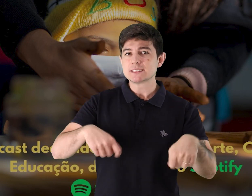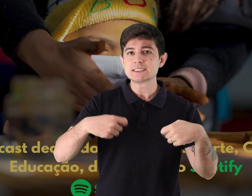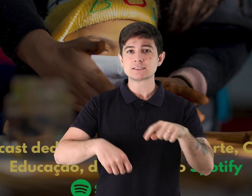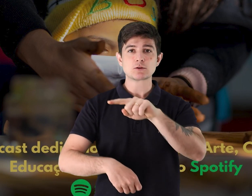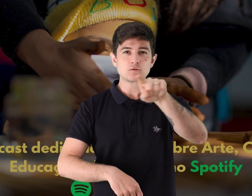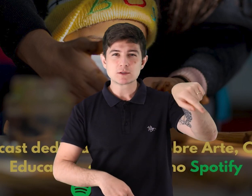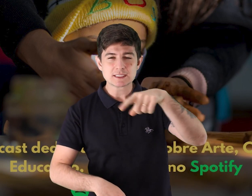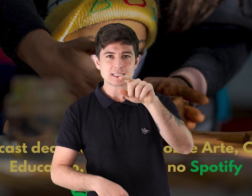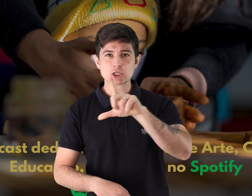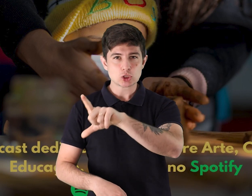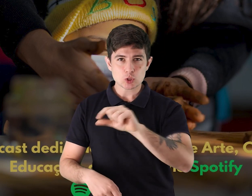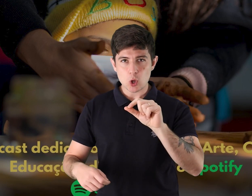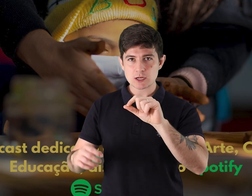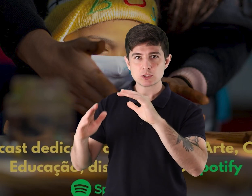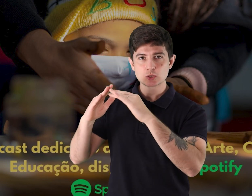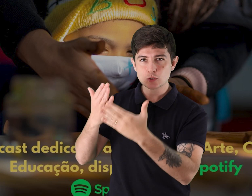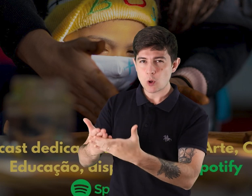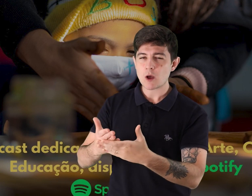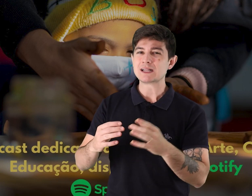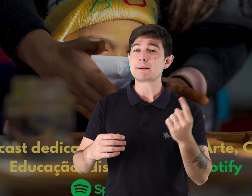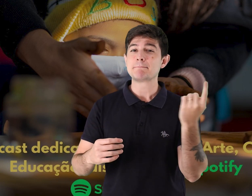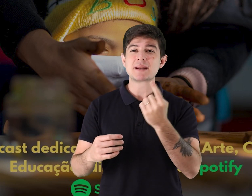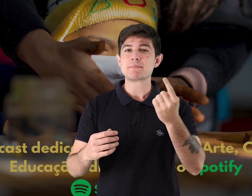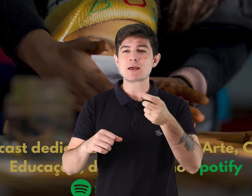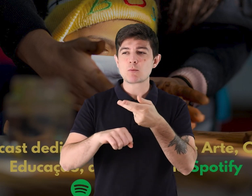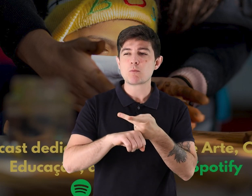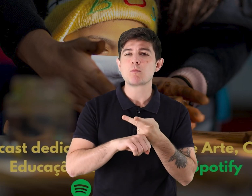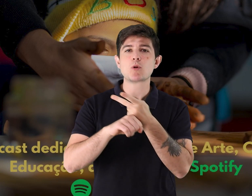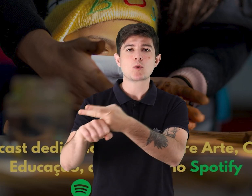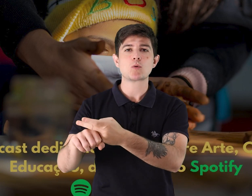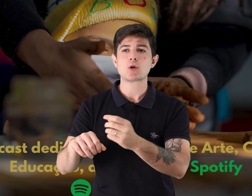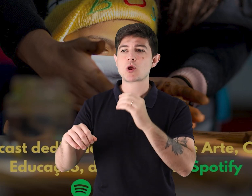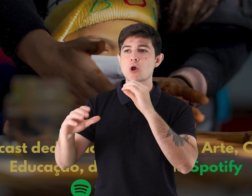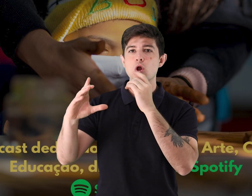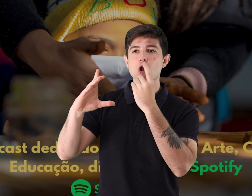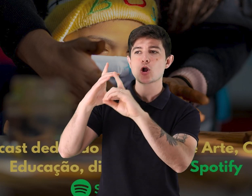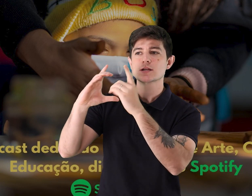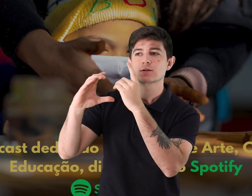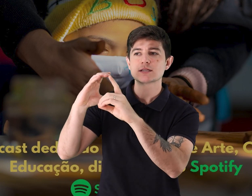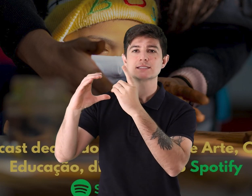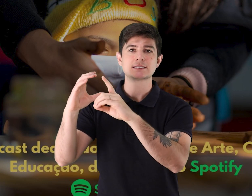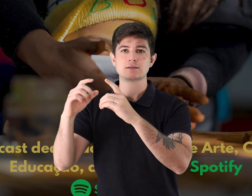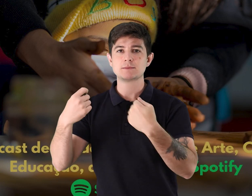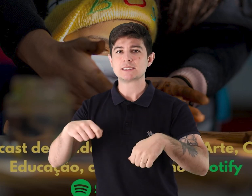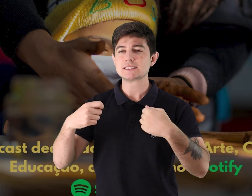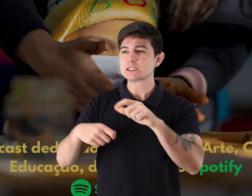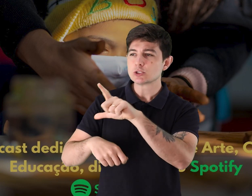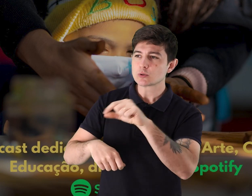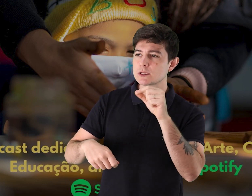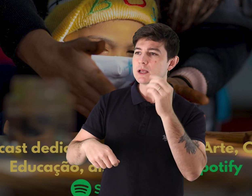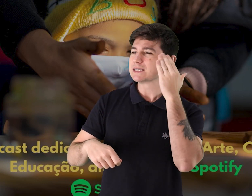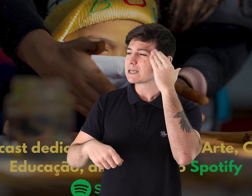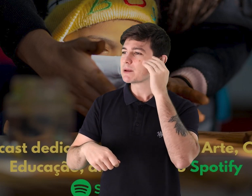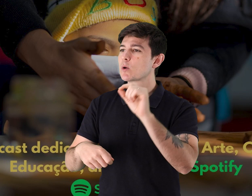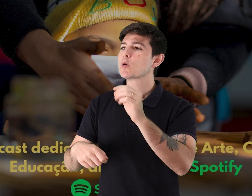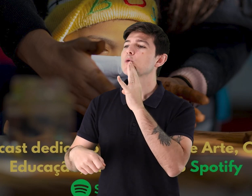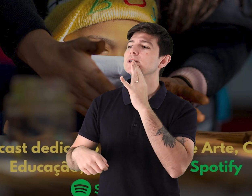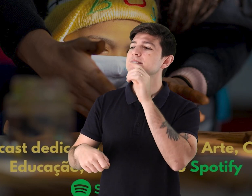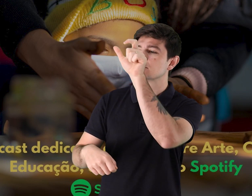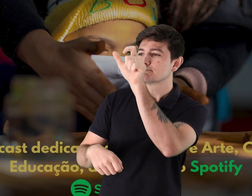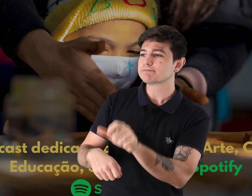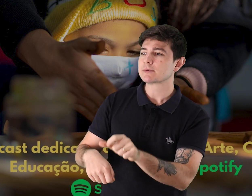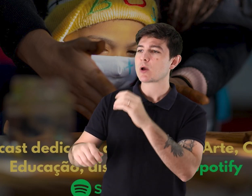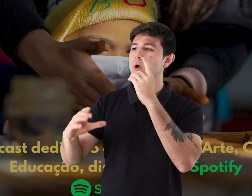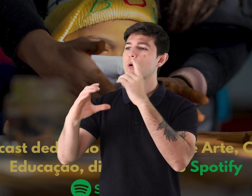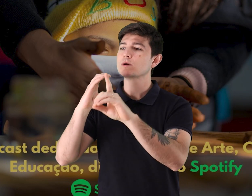escolham a escola do filho de vocês, procurem a coordenação, entendam como funciona a escola, né? É muito importante isso, para você escolher a escola que seu